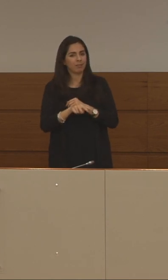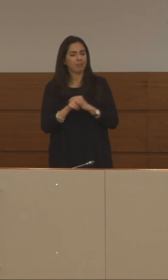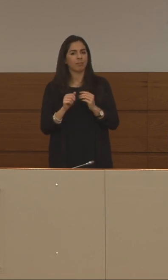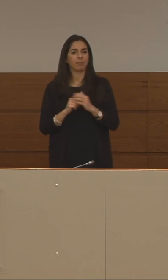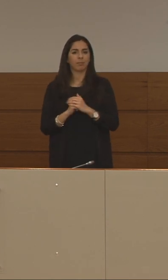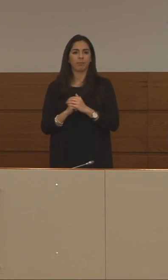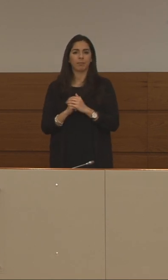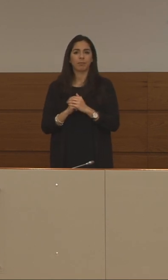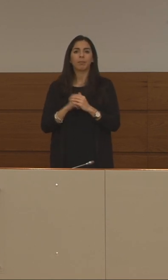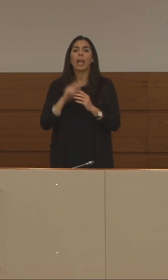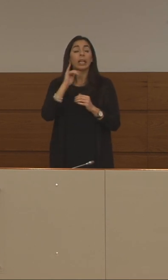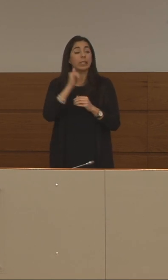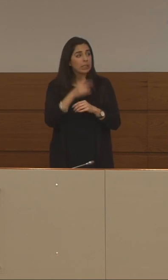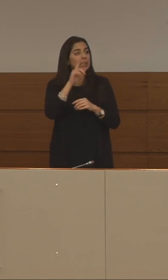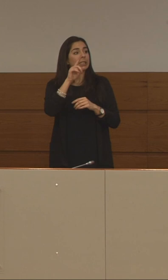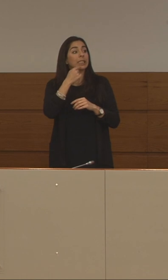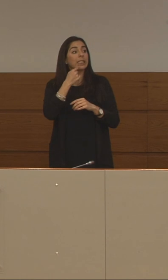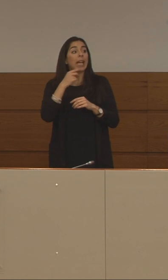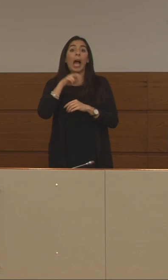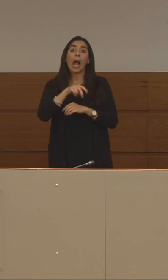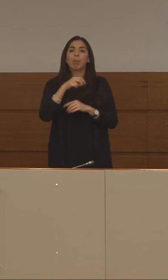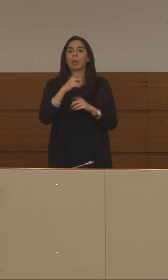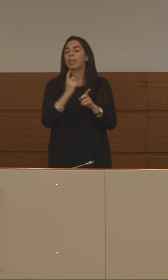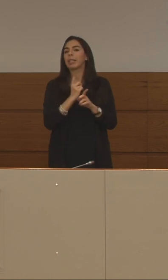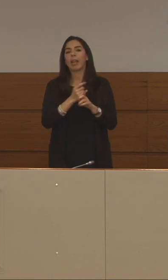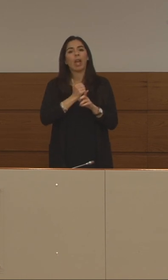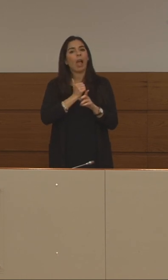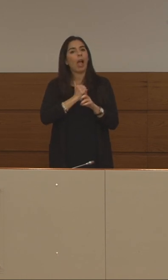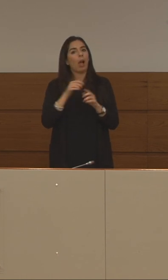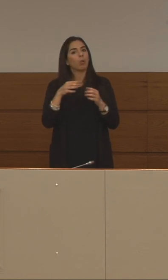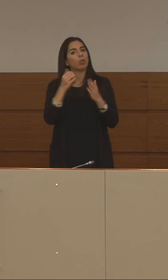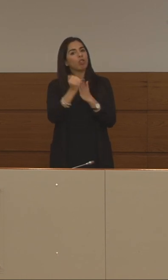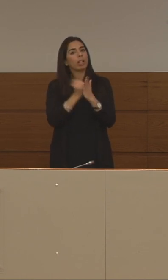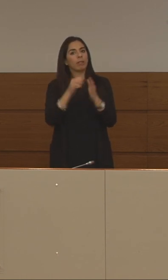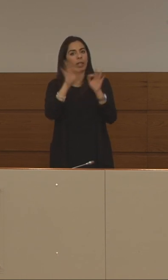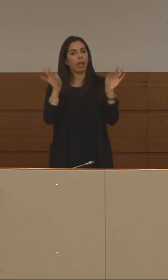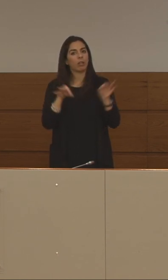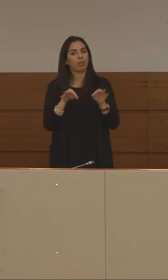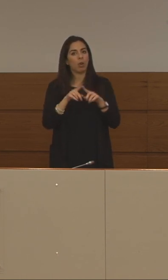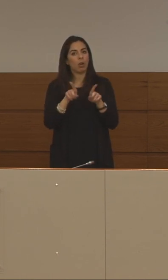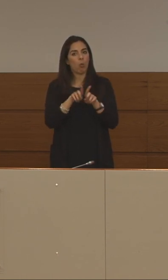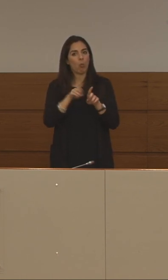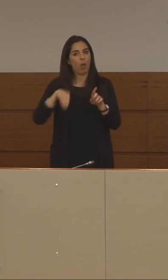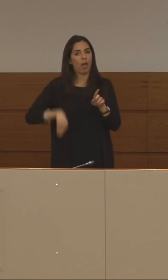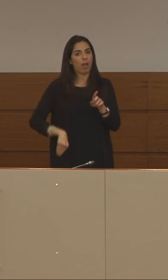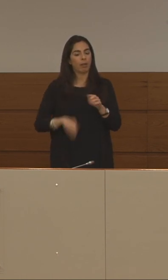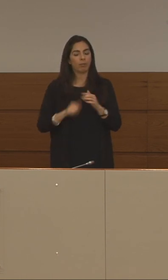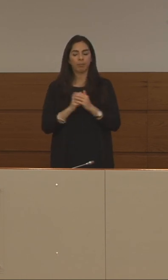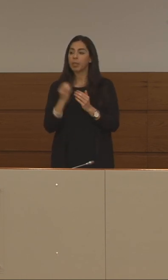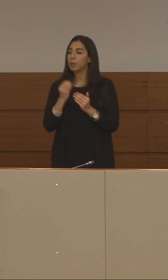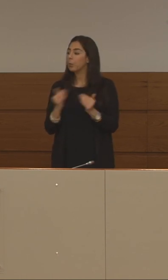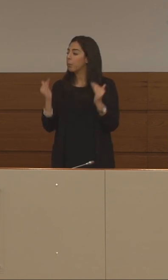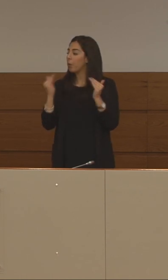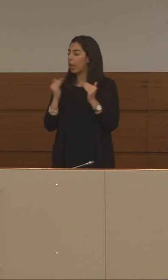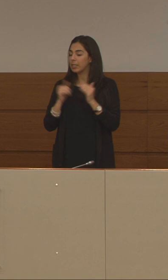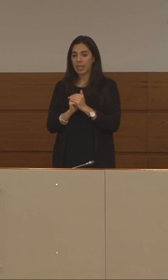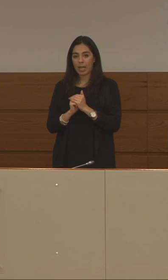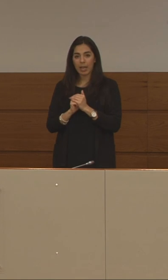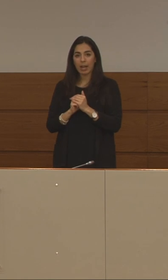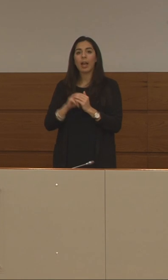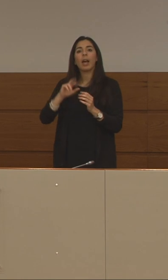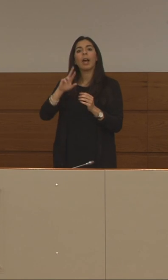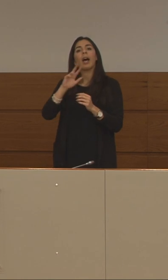sì anche chi va a piedi debba importare da autocertificazioni buonasera andrea caponnetto rai